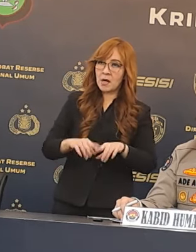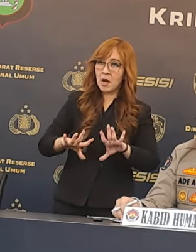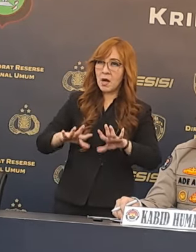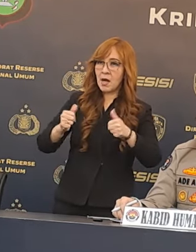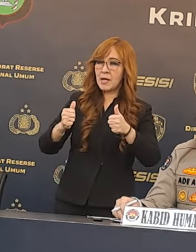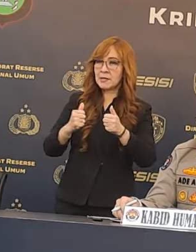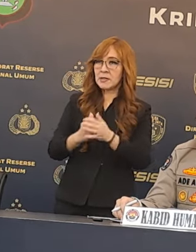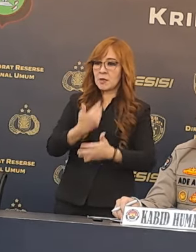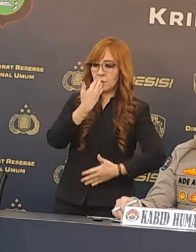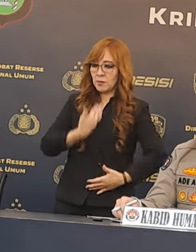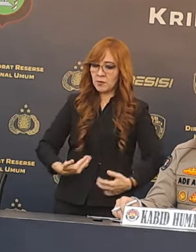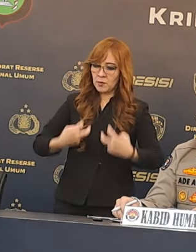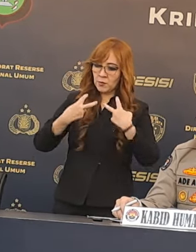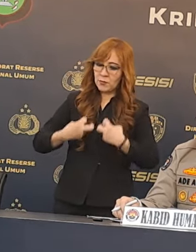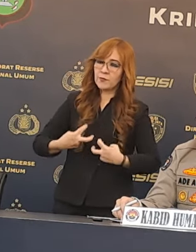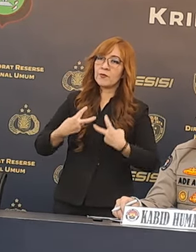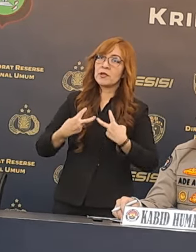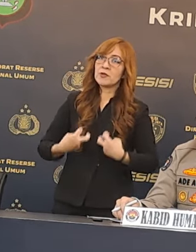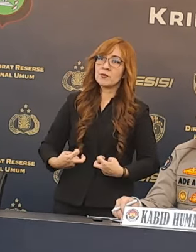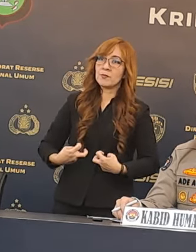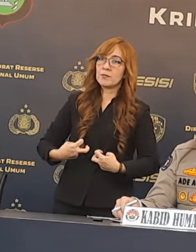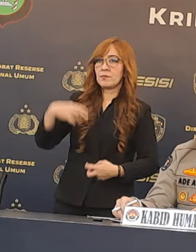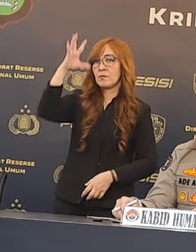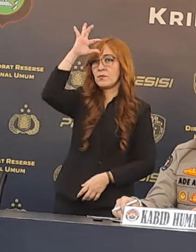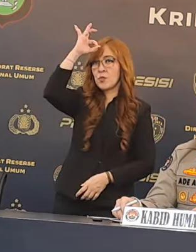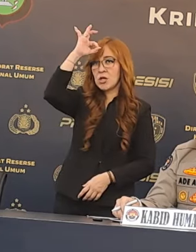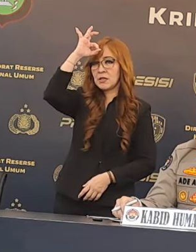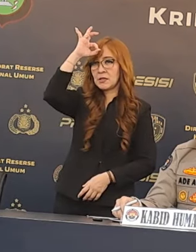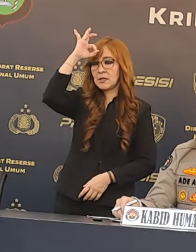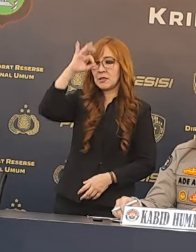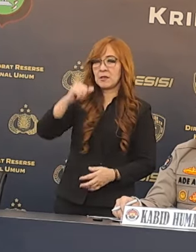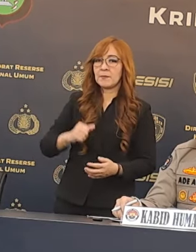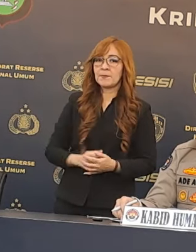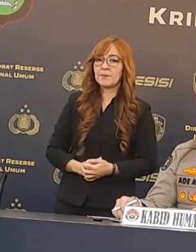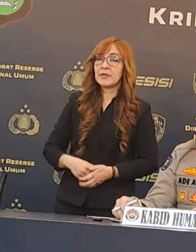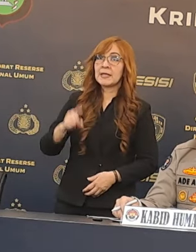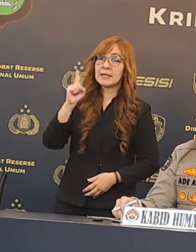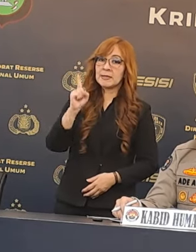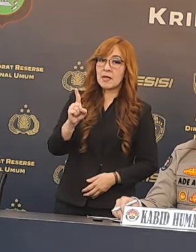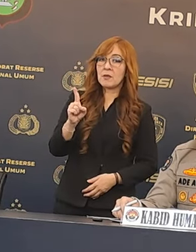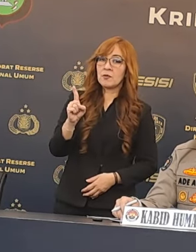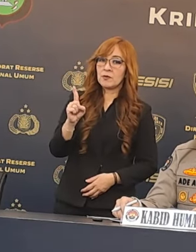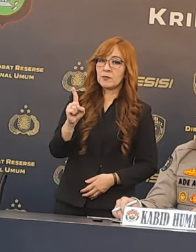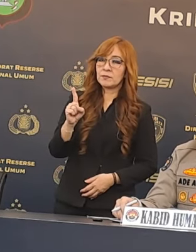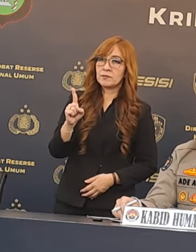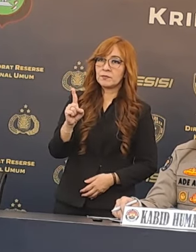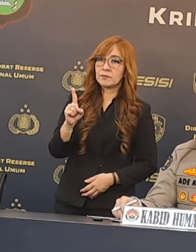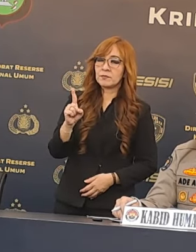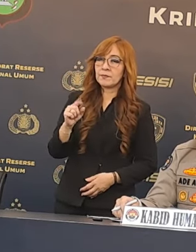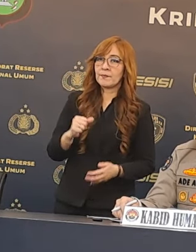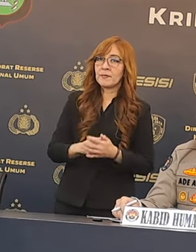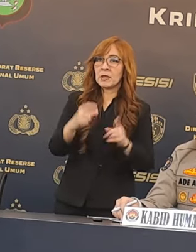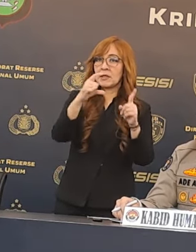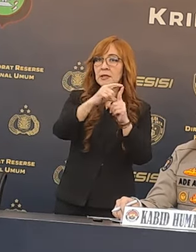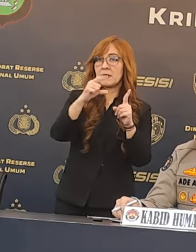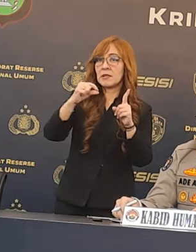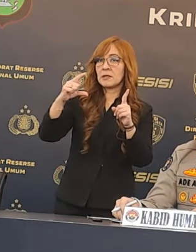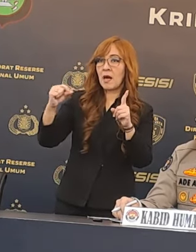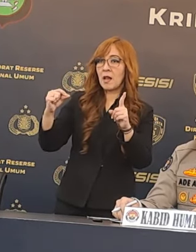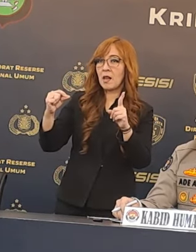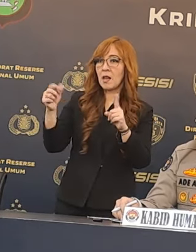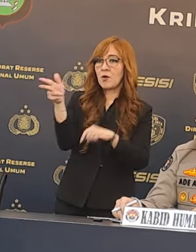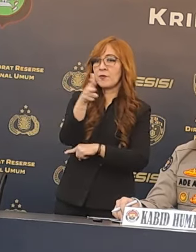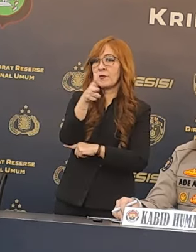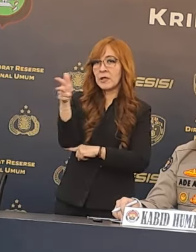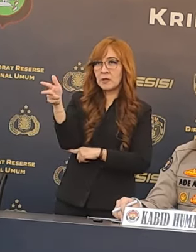yang dikeluarkan oleh Rumah Sakit Polri, kemudian satu unit digital